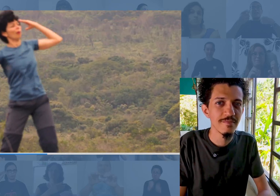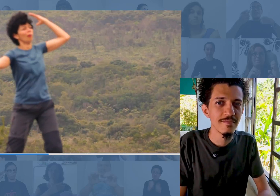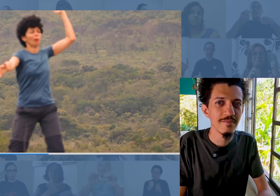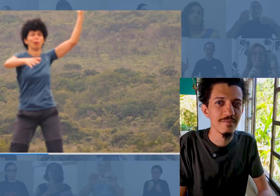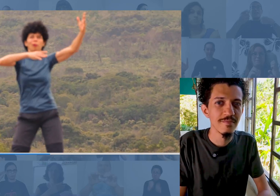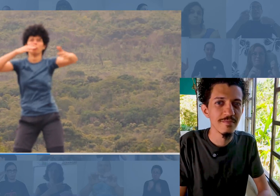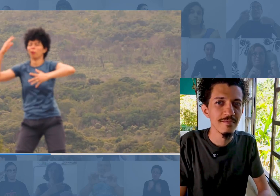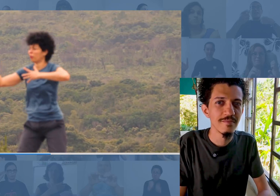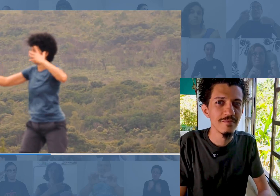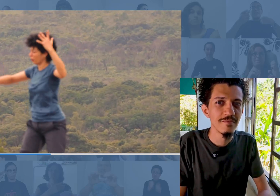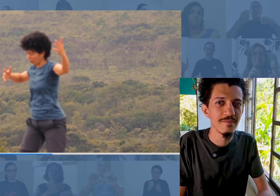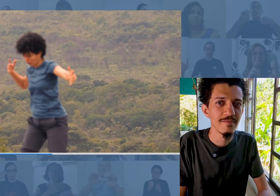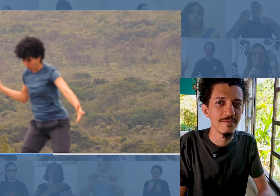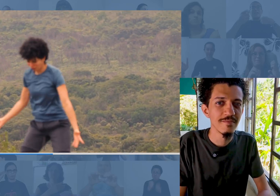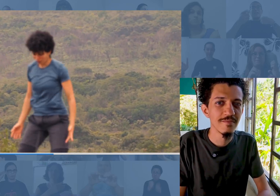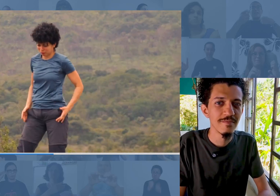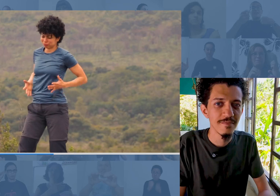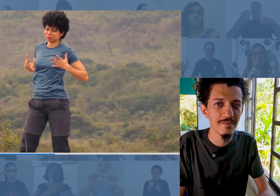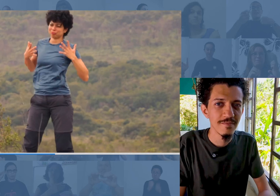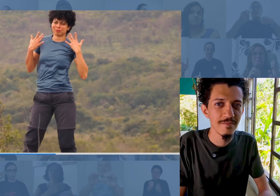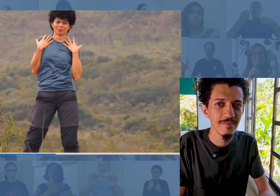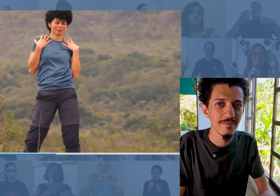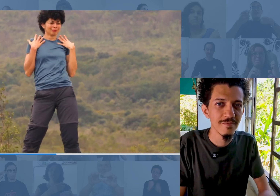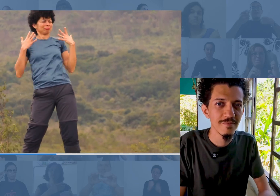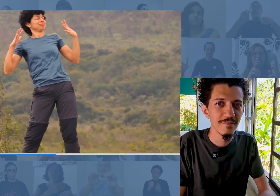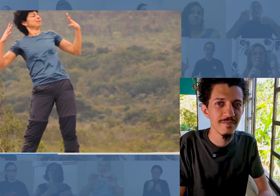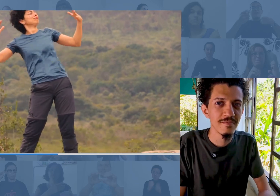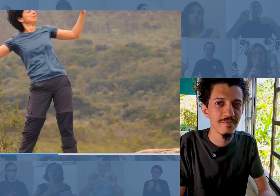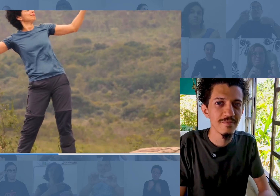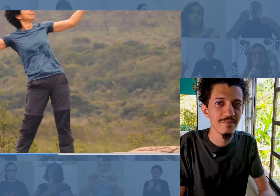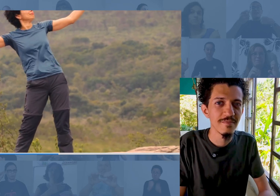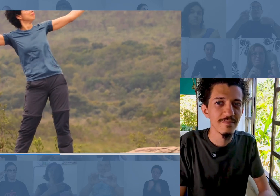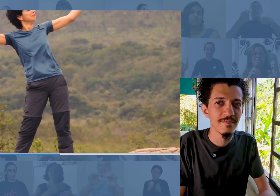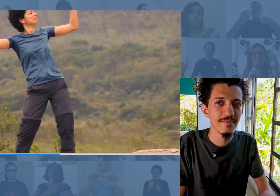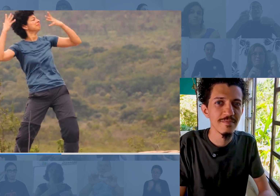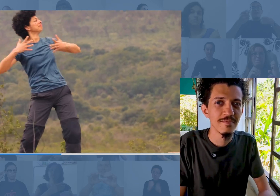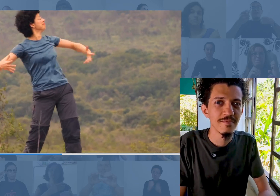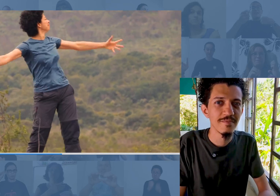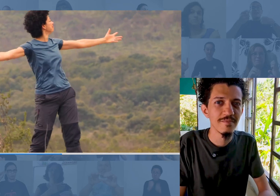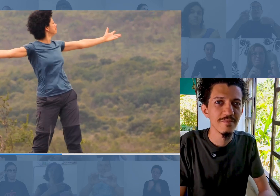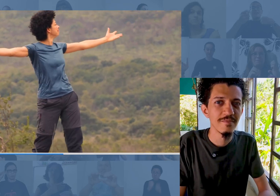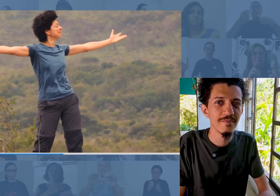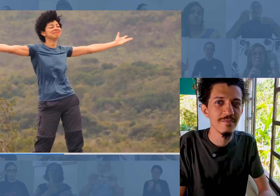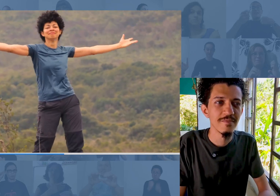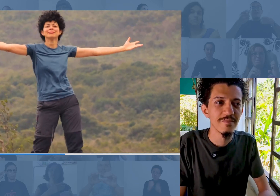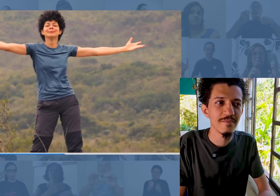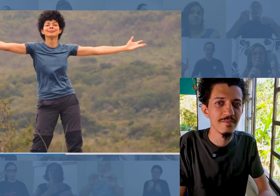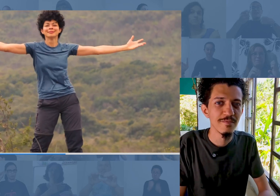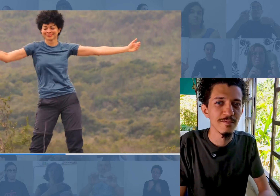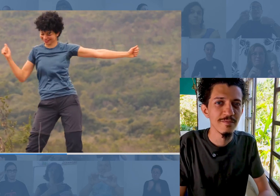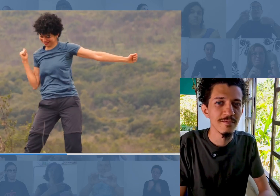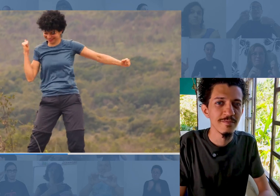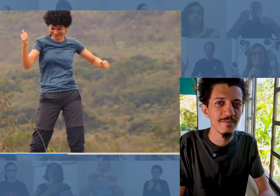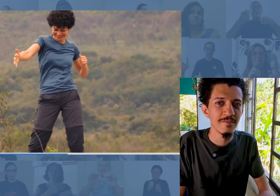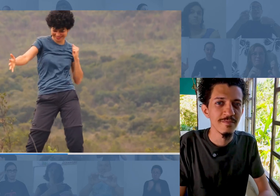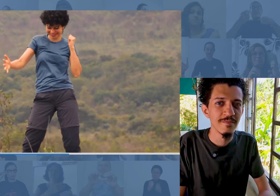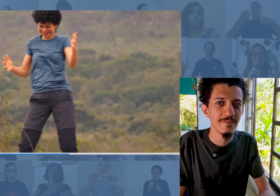Sinta todas as coisas, todas as conexões, tudo aquilo que vem e como vem, essa brisa, esse vento,